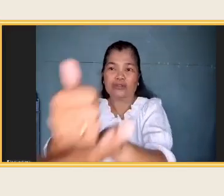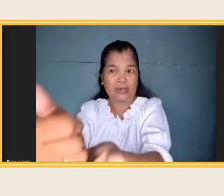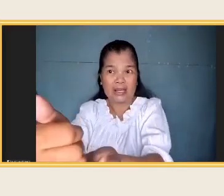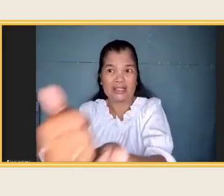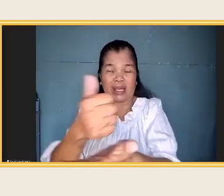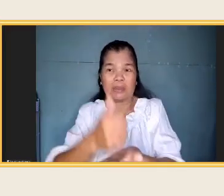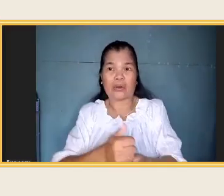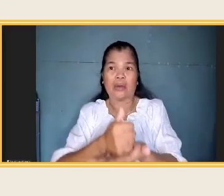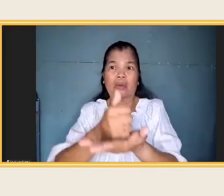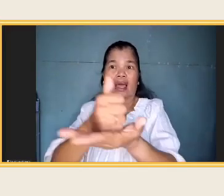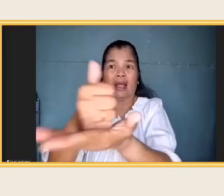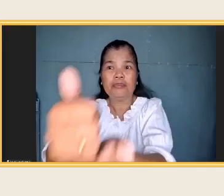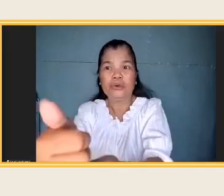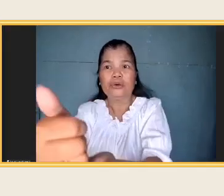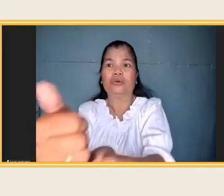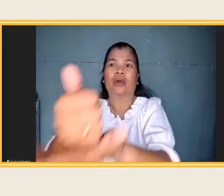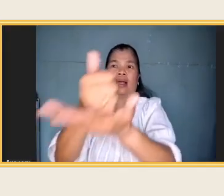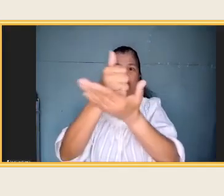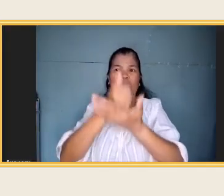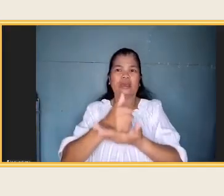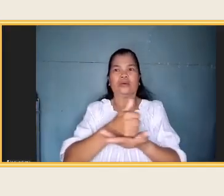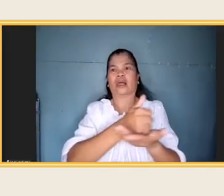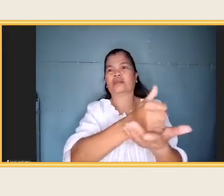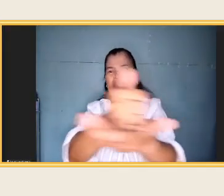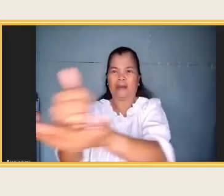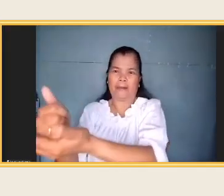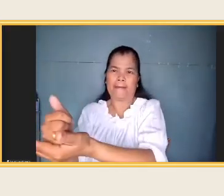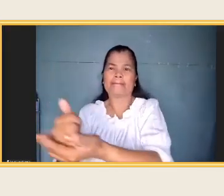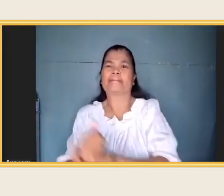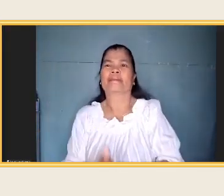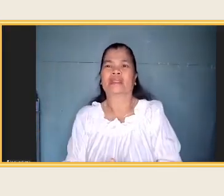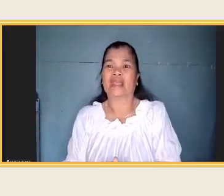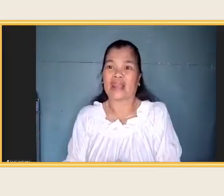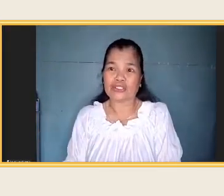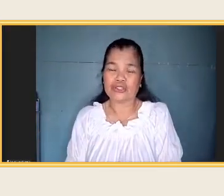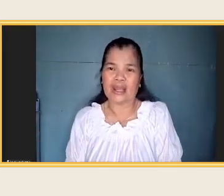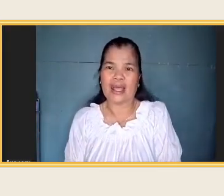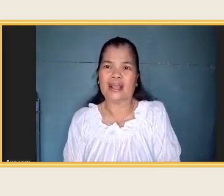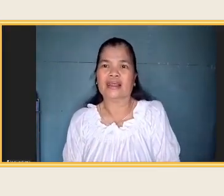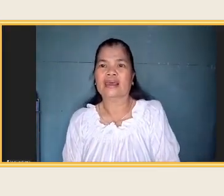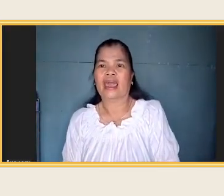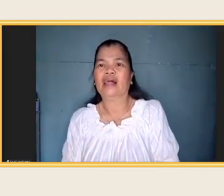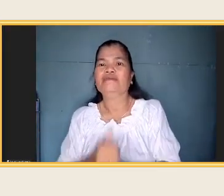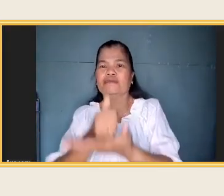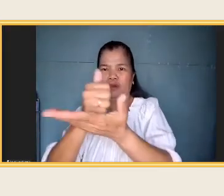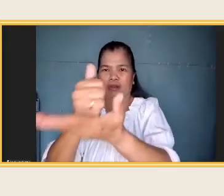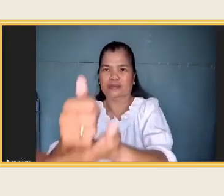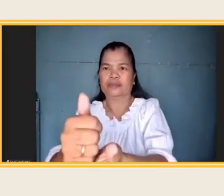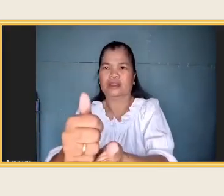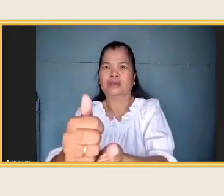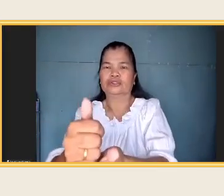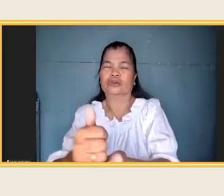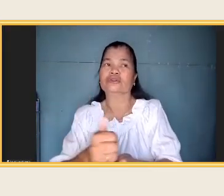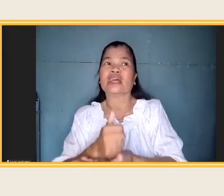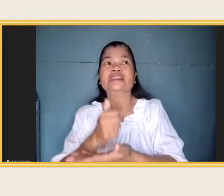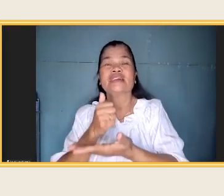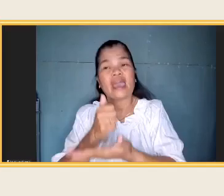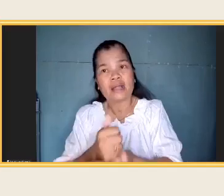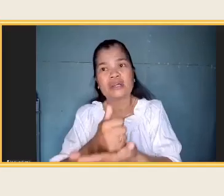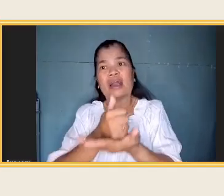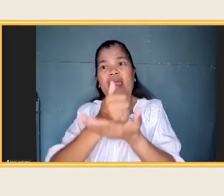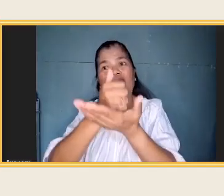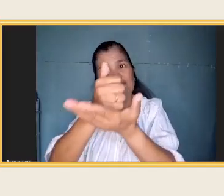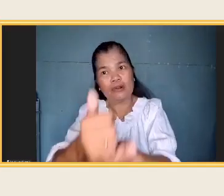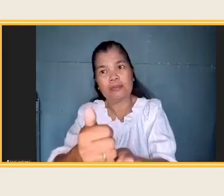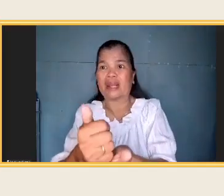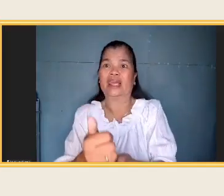I will, yung kanin sabi ko, I will help you help me, you help them. Directional. Helpful. So yung signs sa